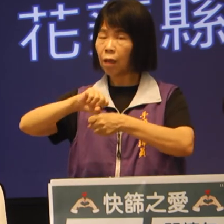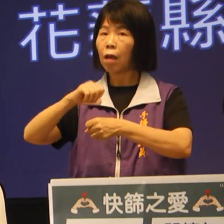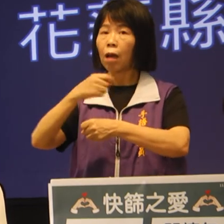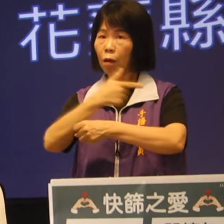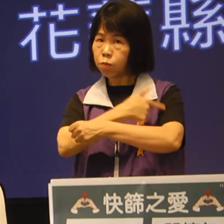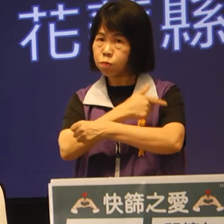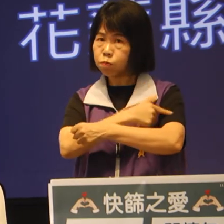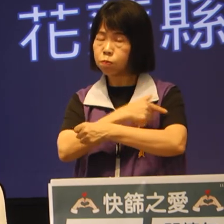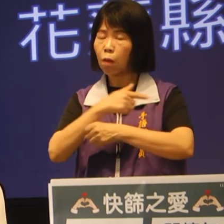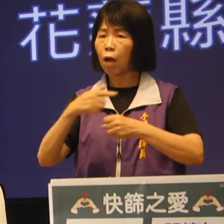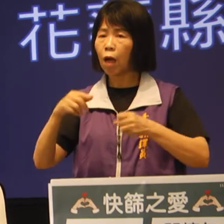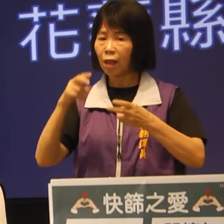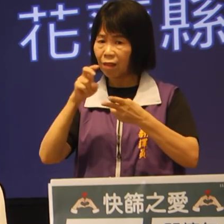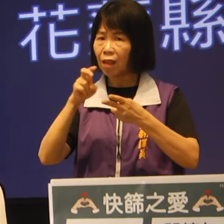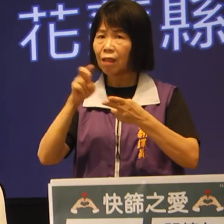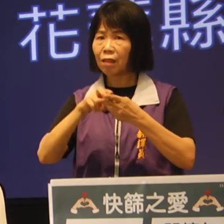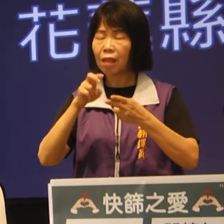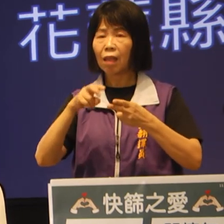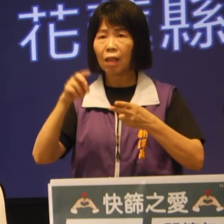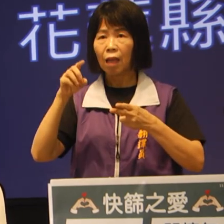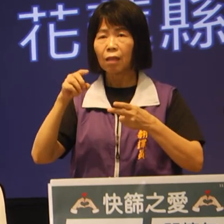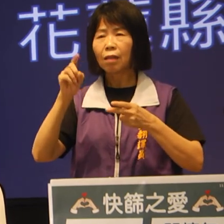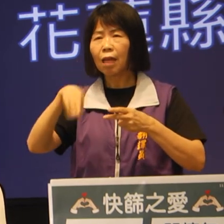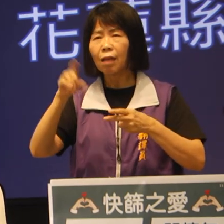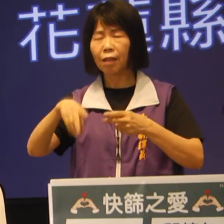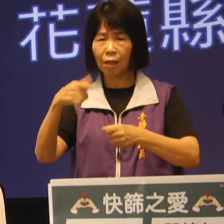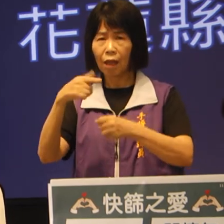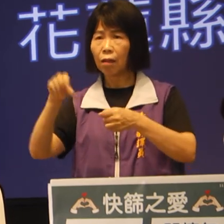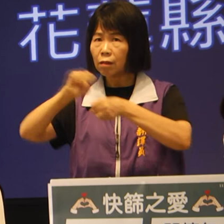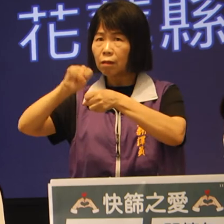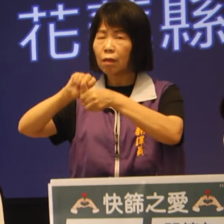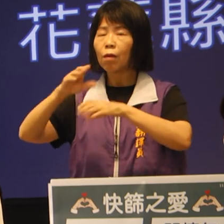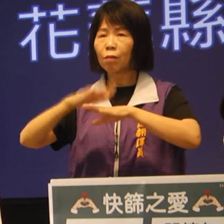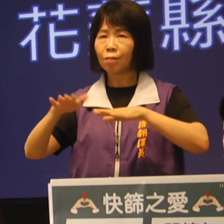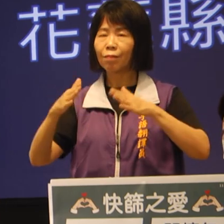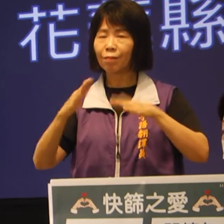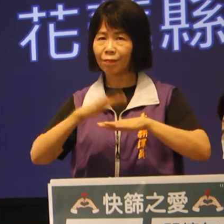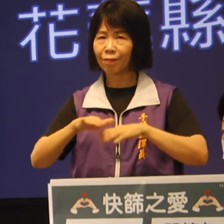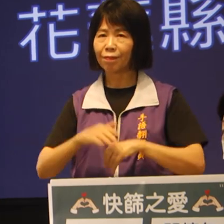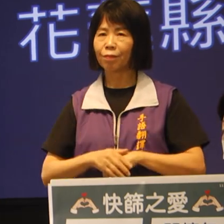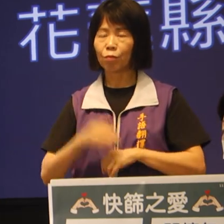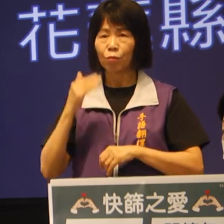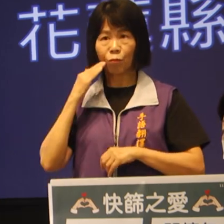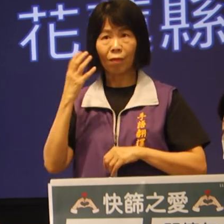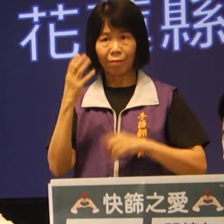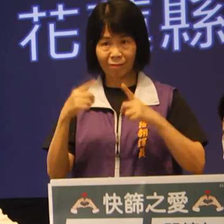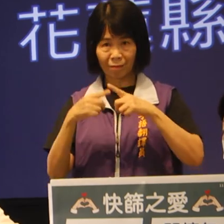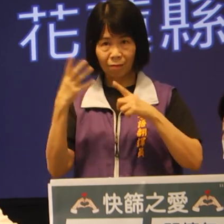一个地点，会再做一个进一步实际比较详尽的一个规划。